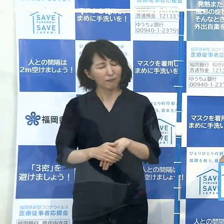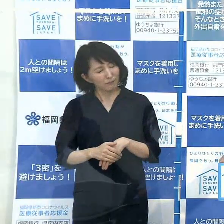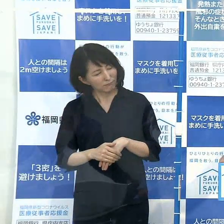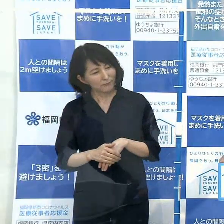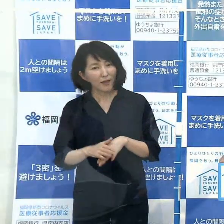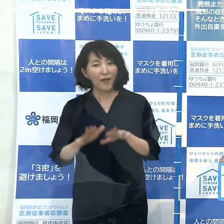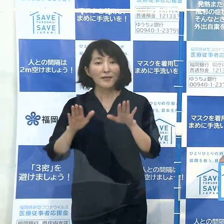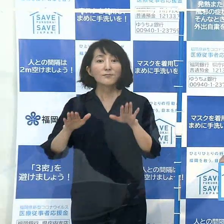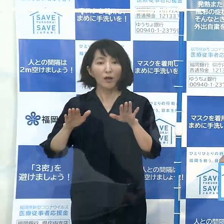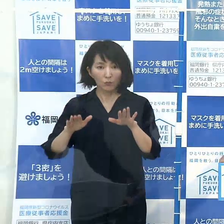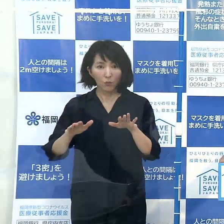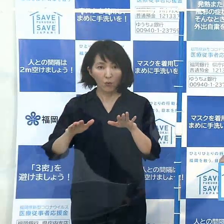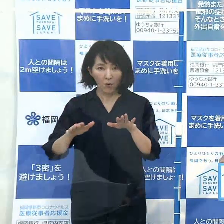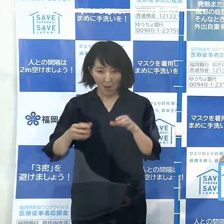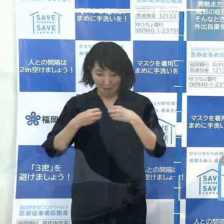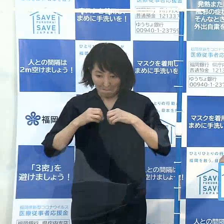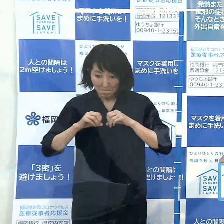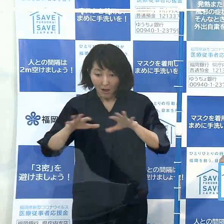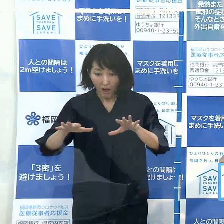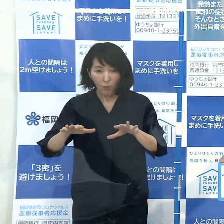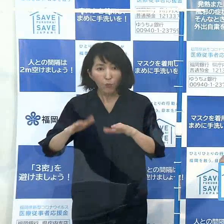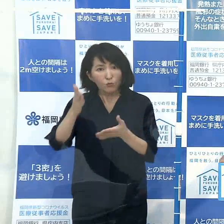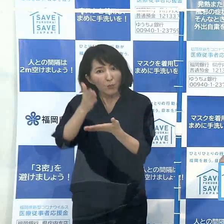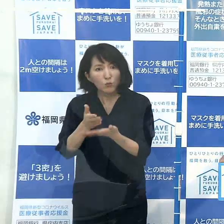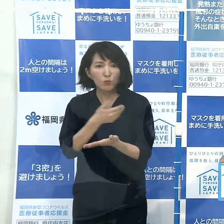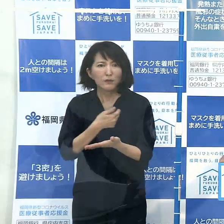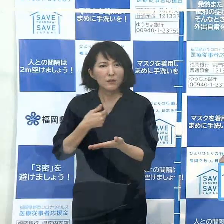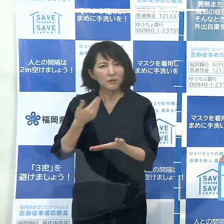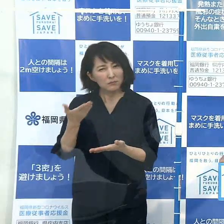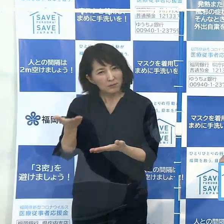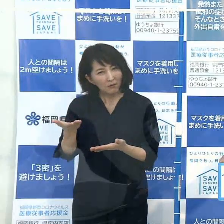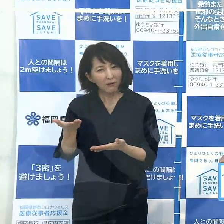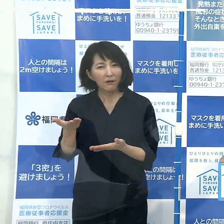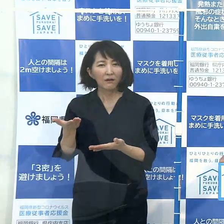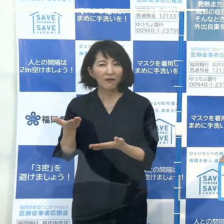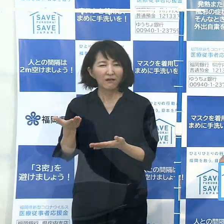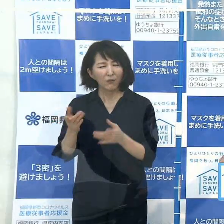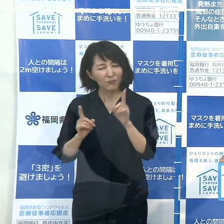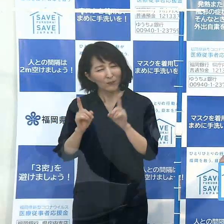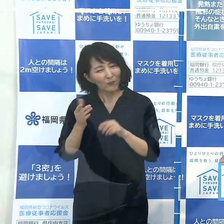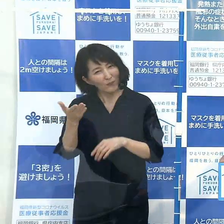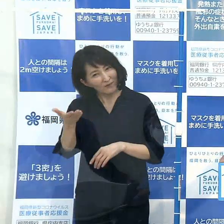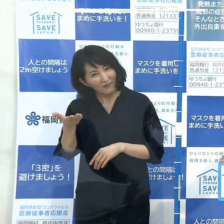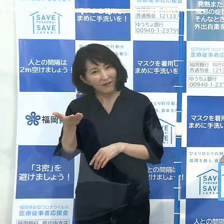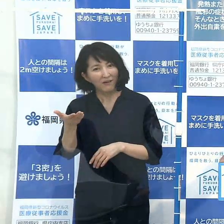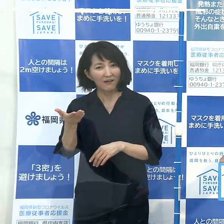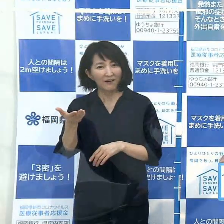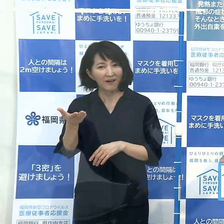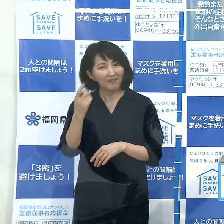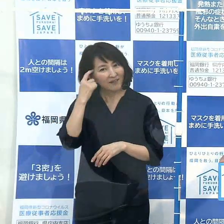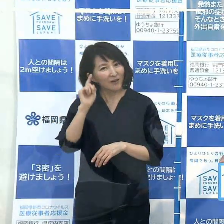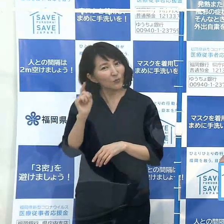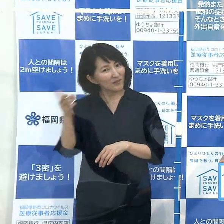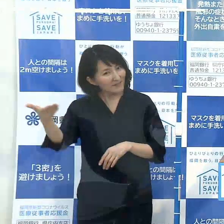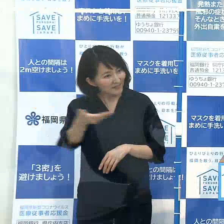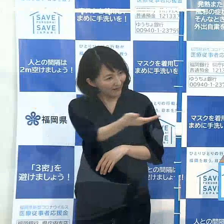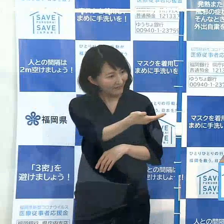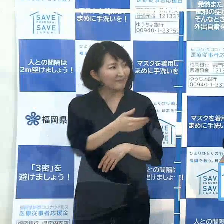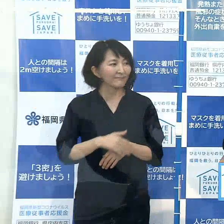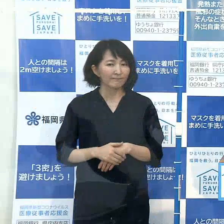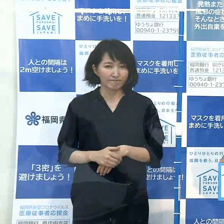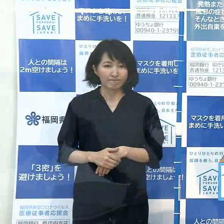増を止められるのかどうか少し懸念を抱くんですけど、そこに知事どうお考えですか。 いやだ